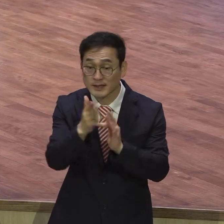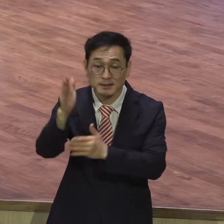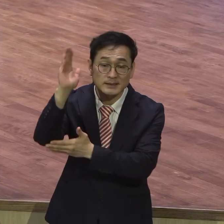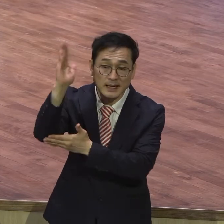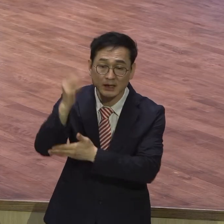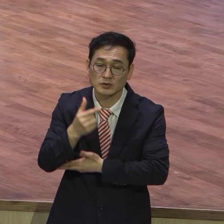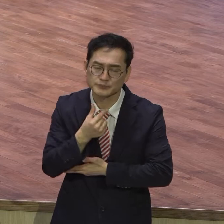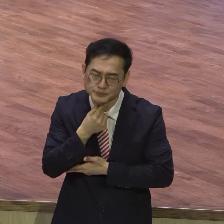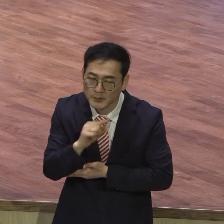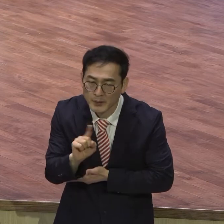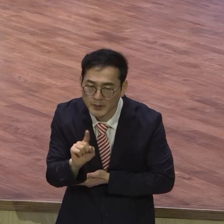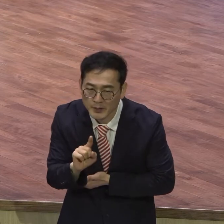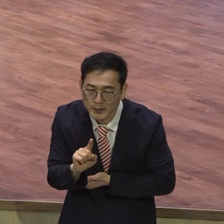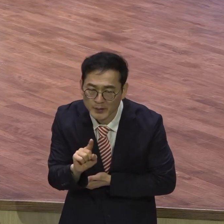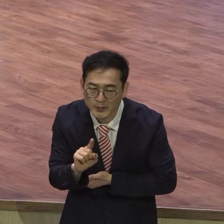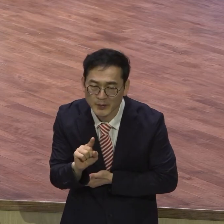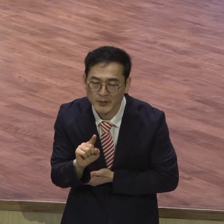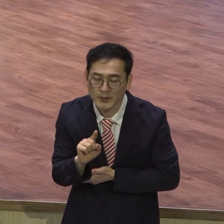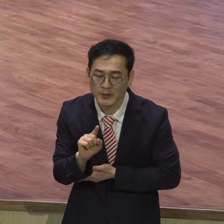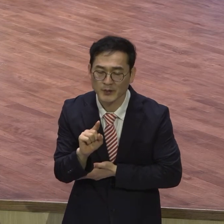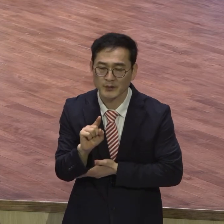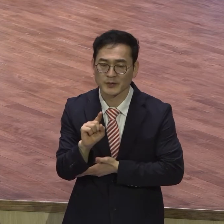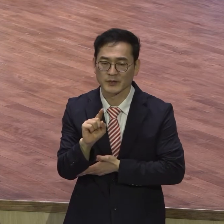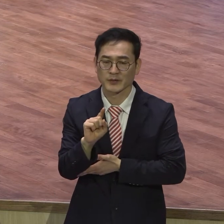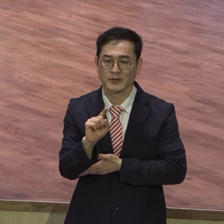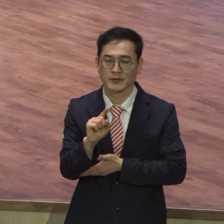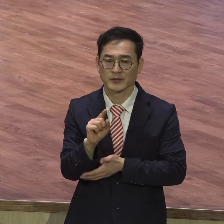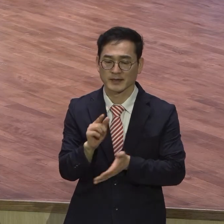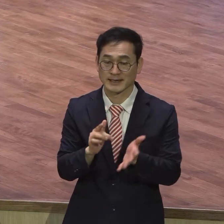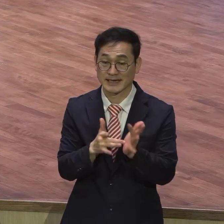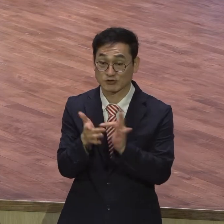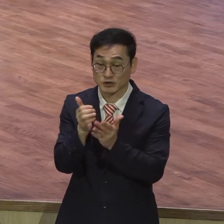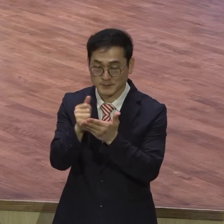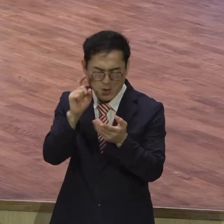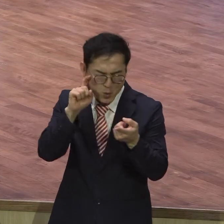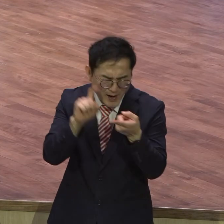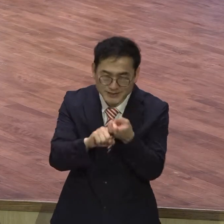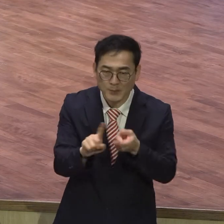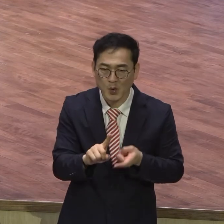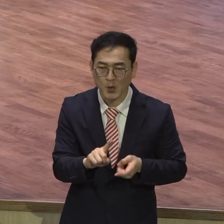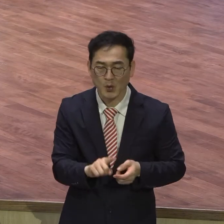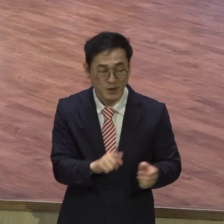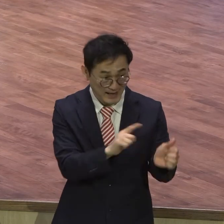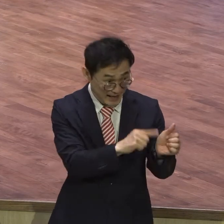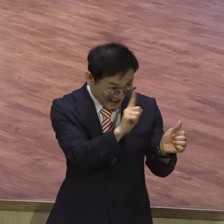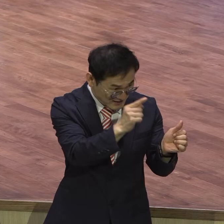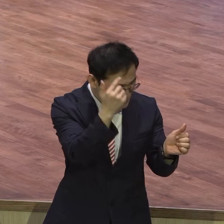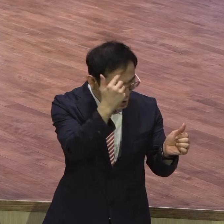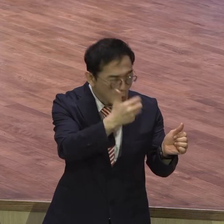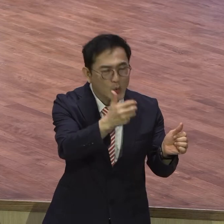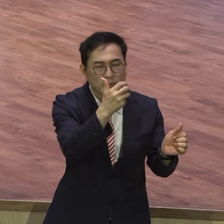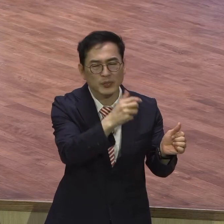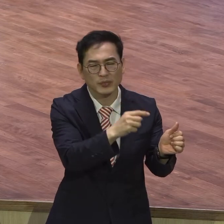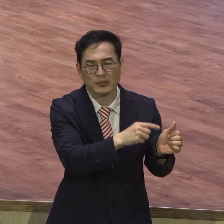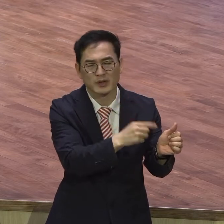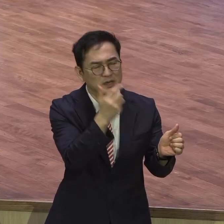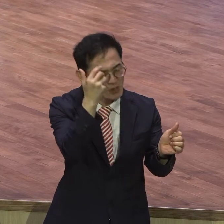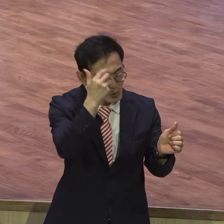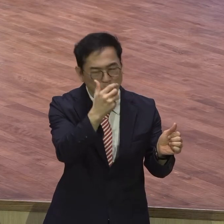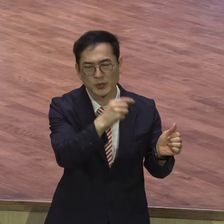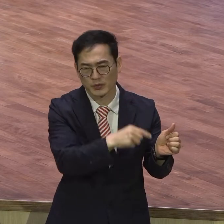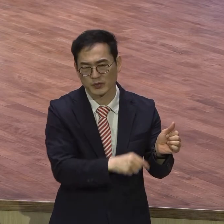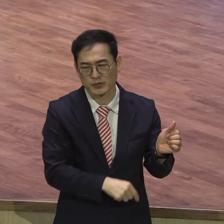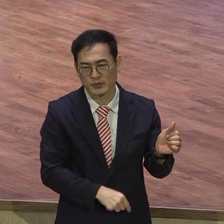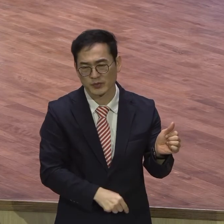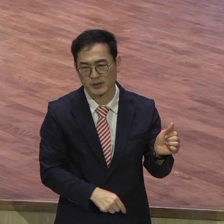메시지가 뭐냐 예수님의 최고한 시가 뭐냐 한 영혼이에요 우리는